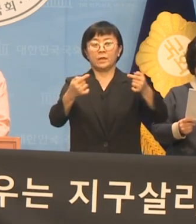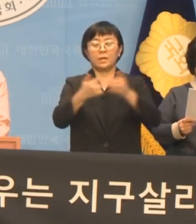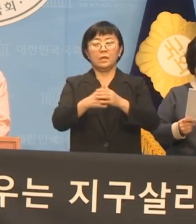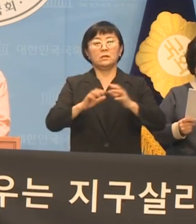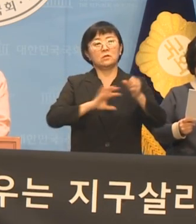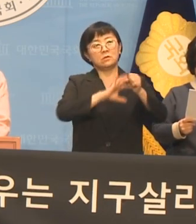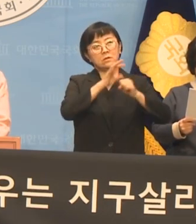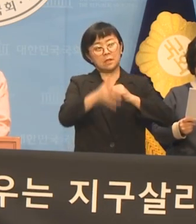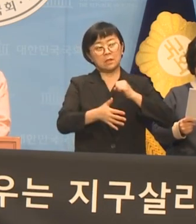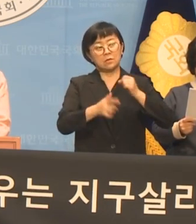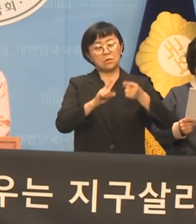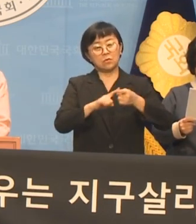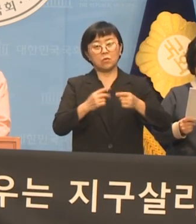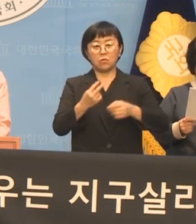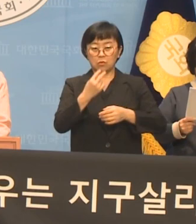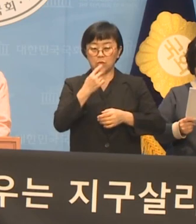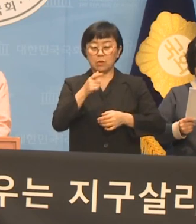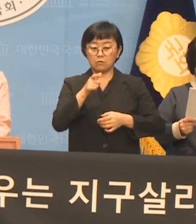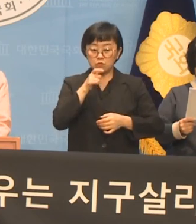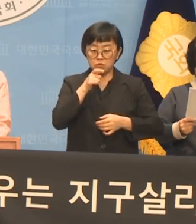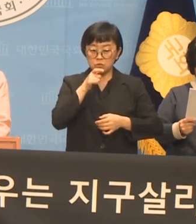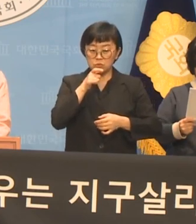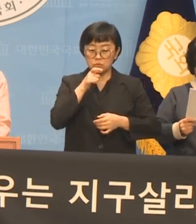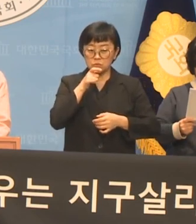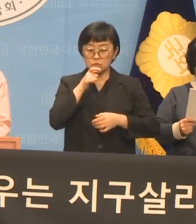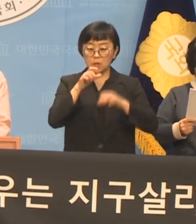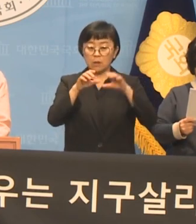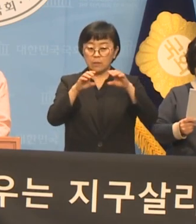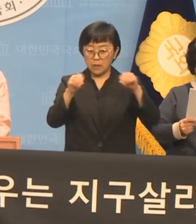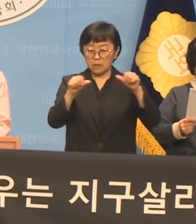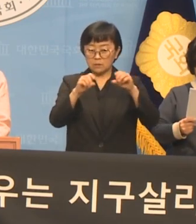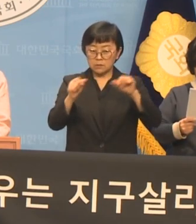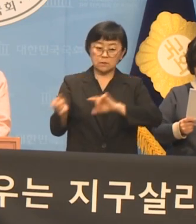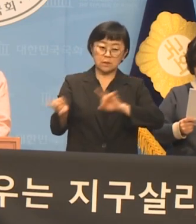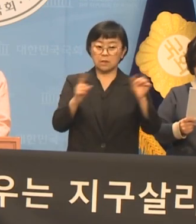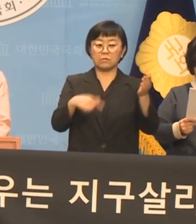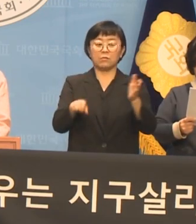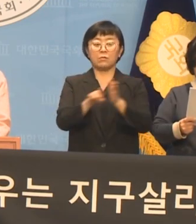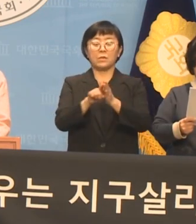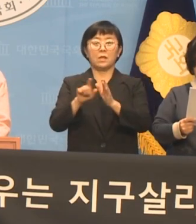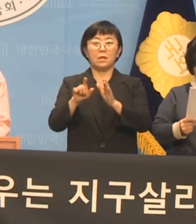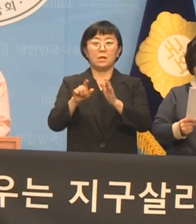전 세계적으로 공기와 물과 땅을 살리는